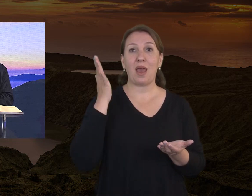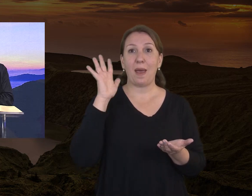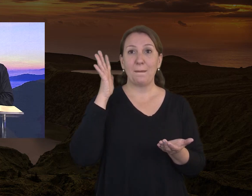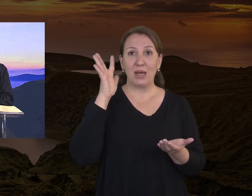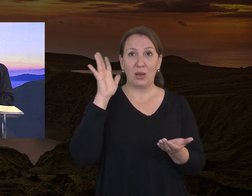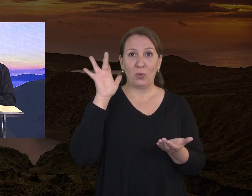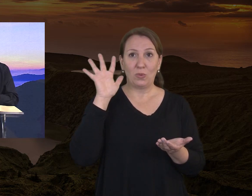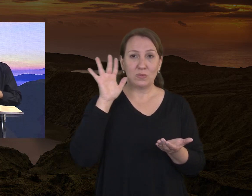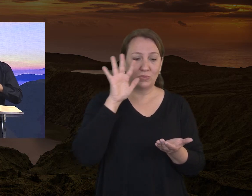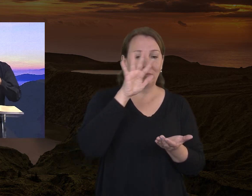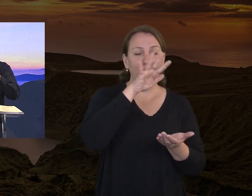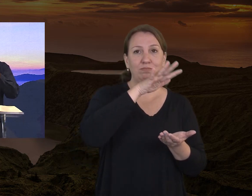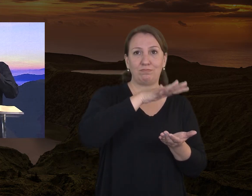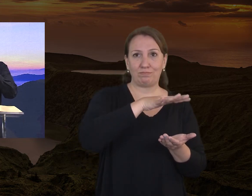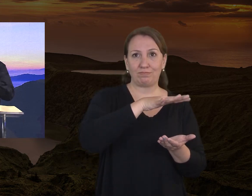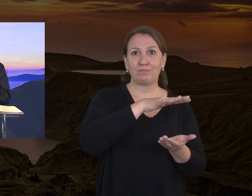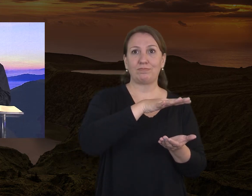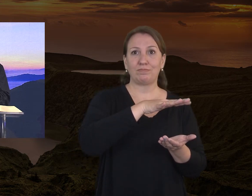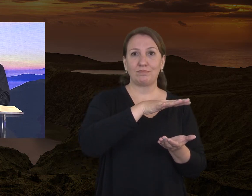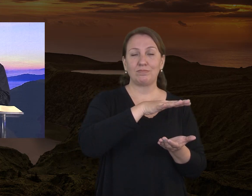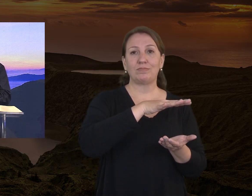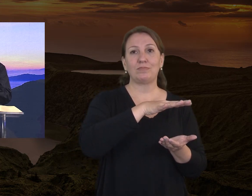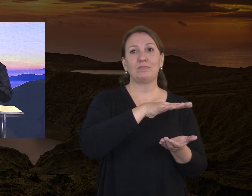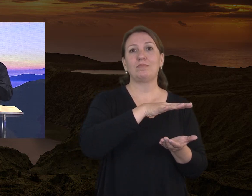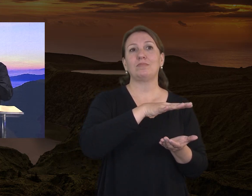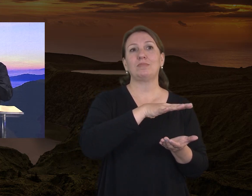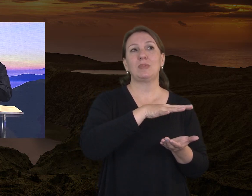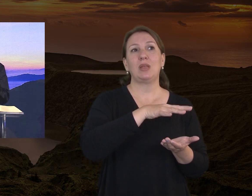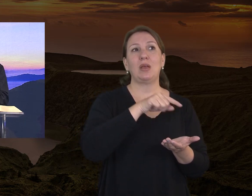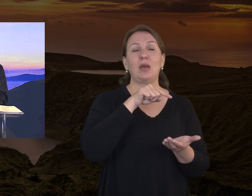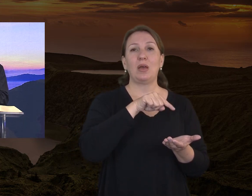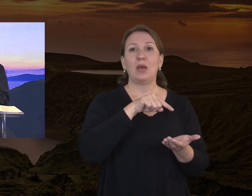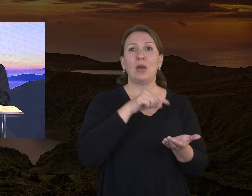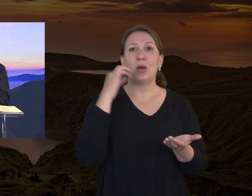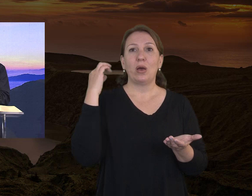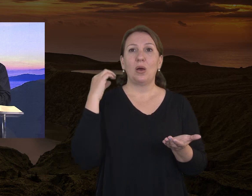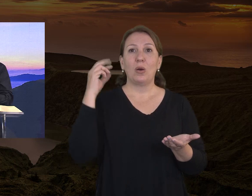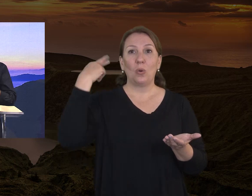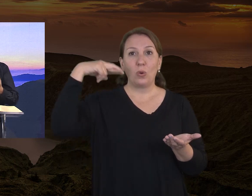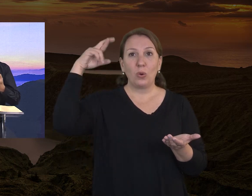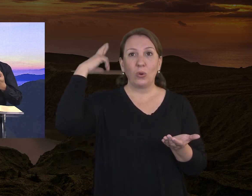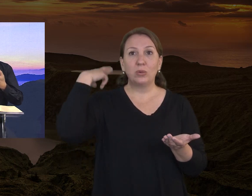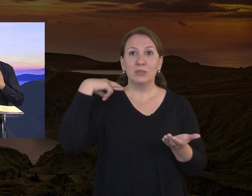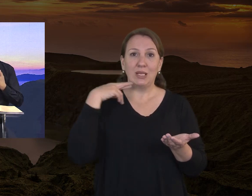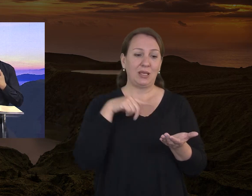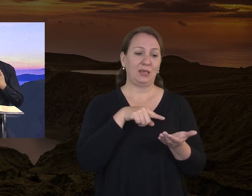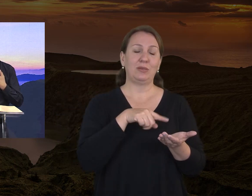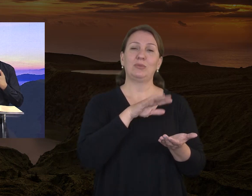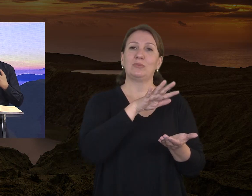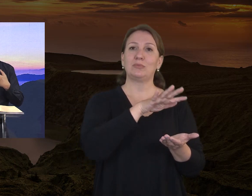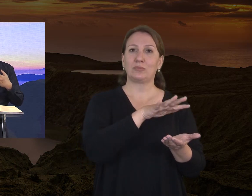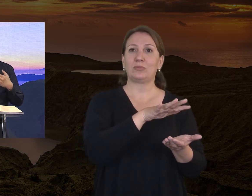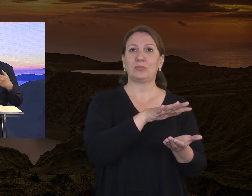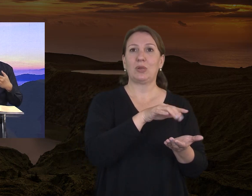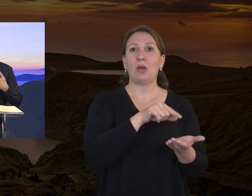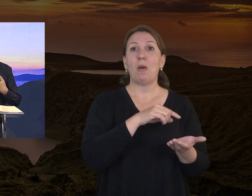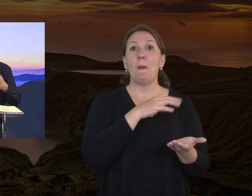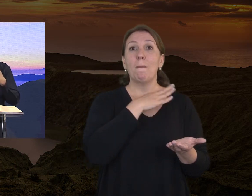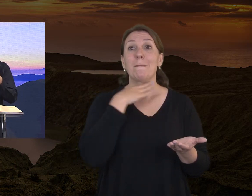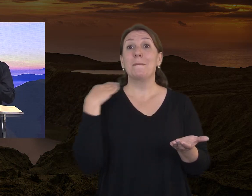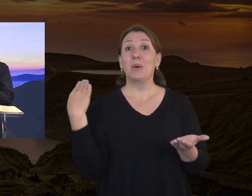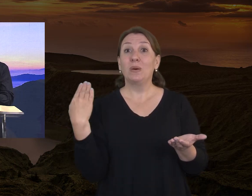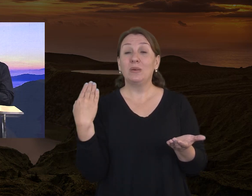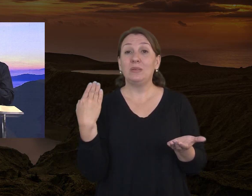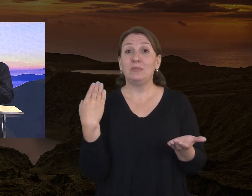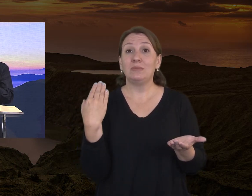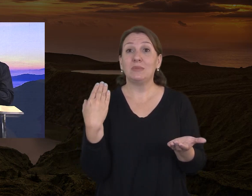animal imolado. Quer dizer, quando morrer esse animal, quando derramar o sangue desse animal, era ele, né, morrendo